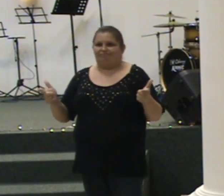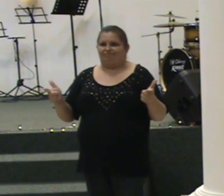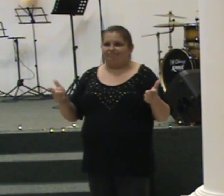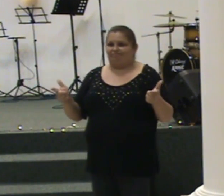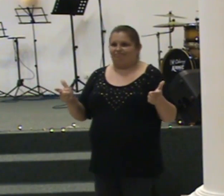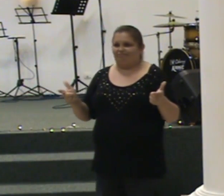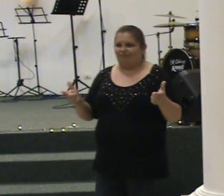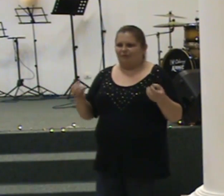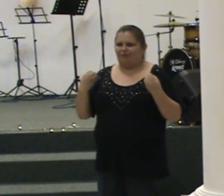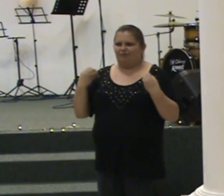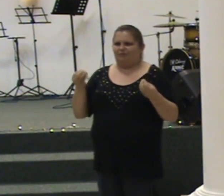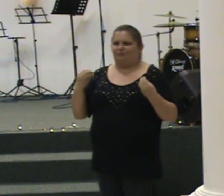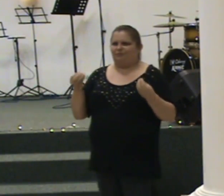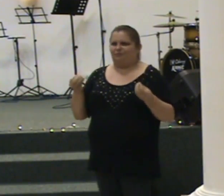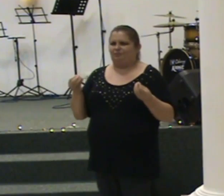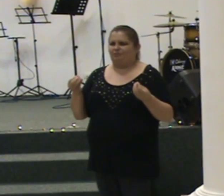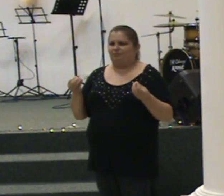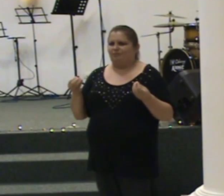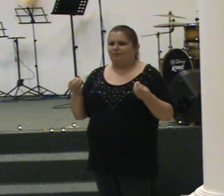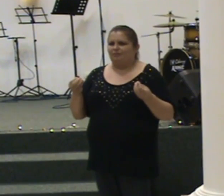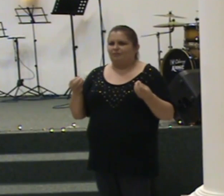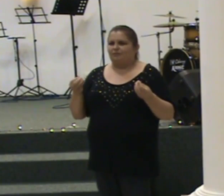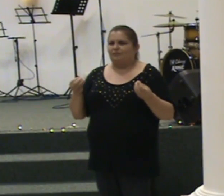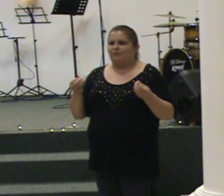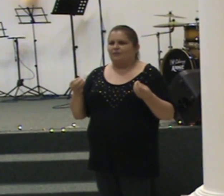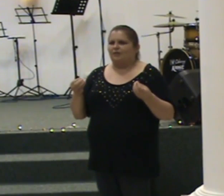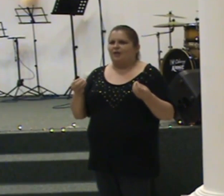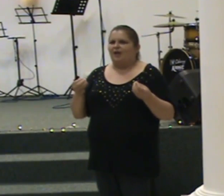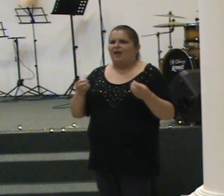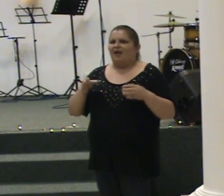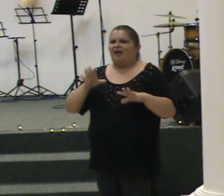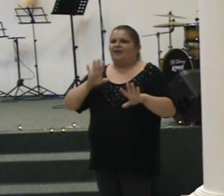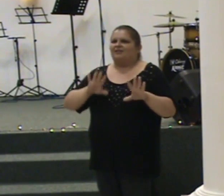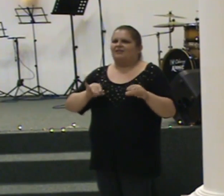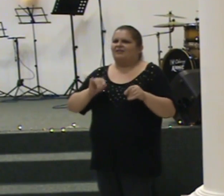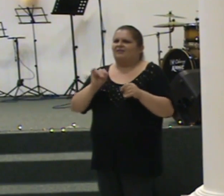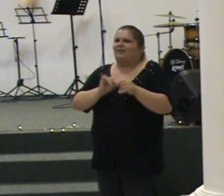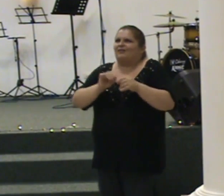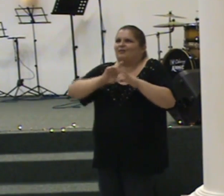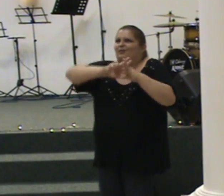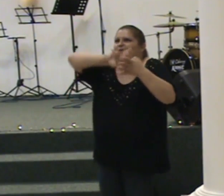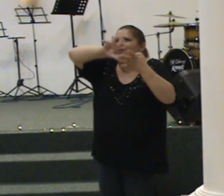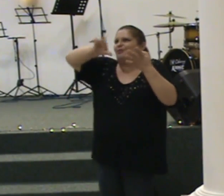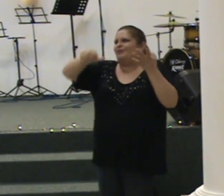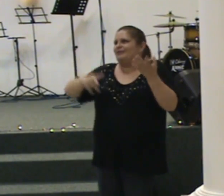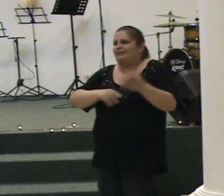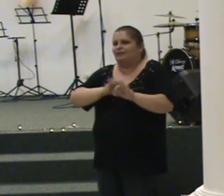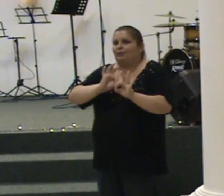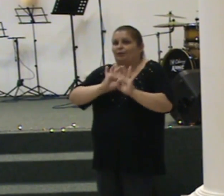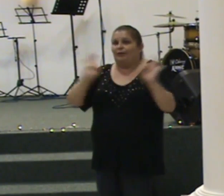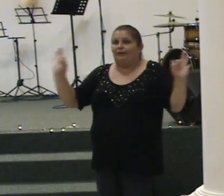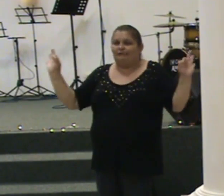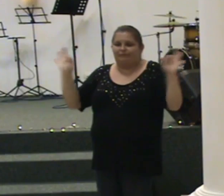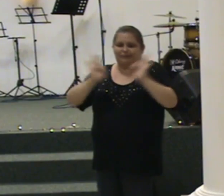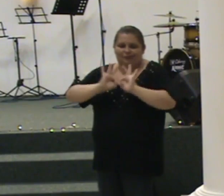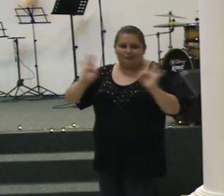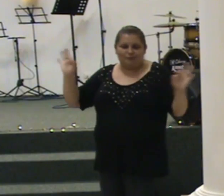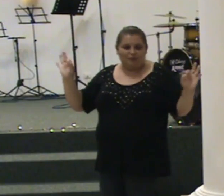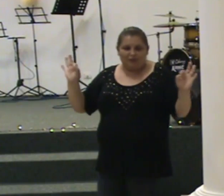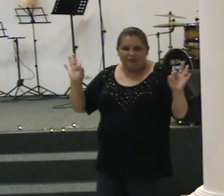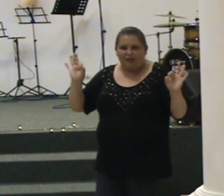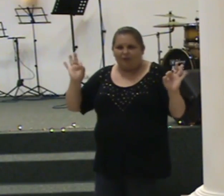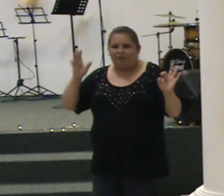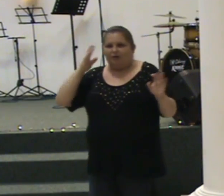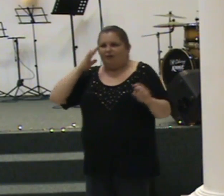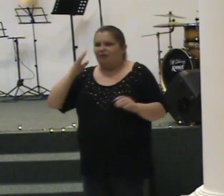vida, e que vai fazer ainda coisas que nem os olhos viram, nem o ouvido ouviram, o que você não imagina o que